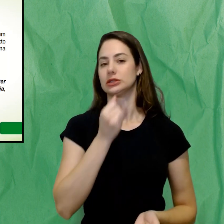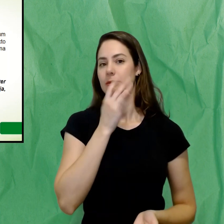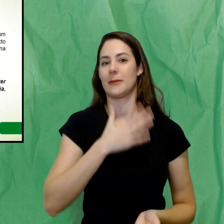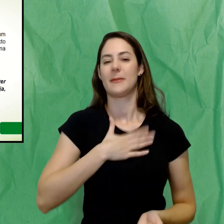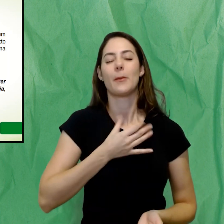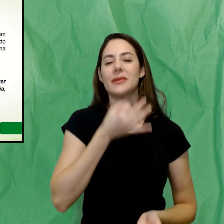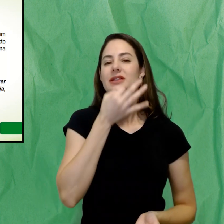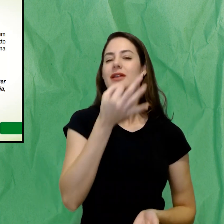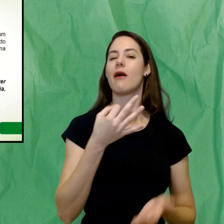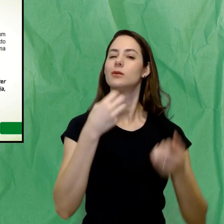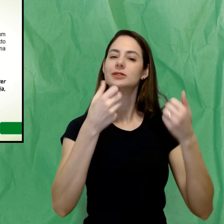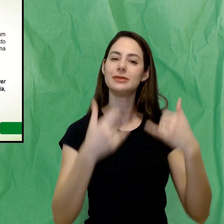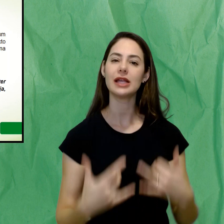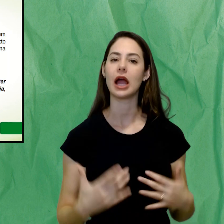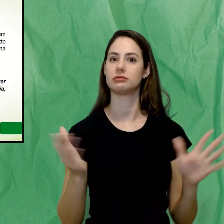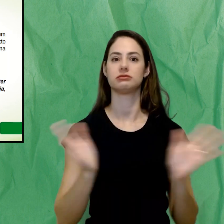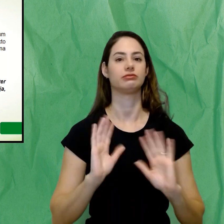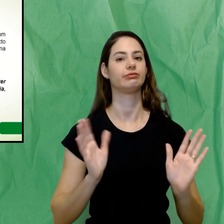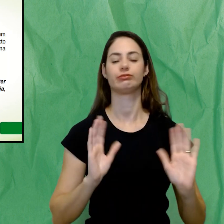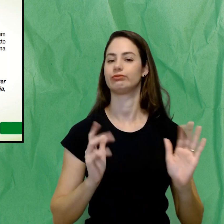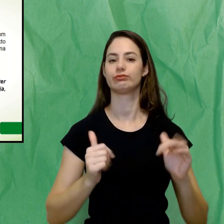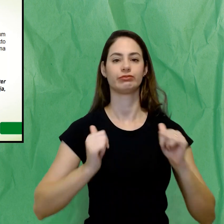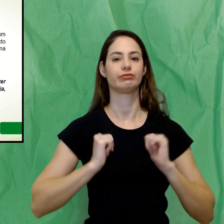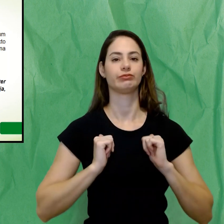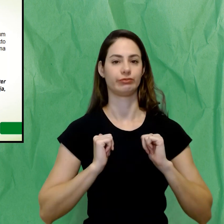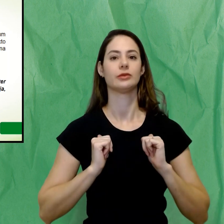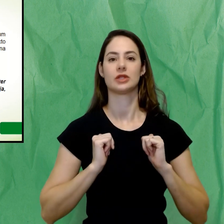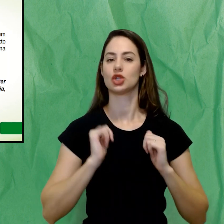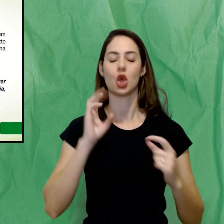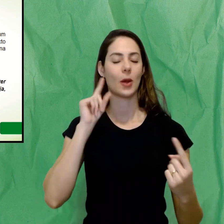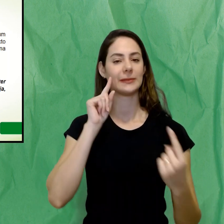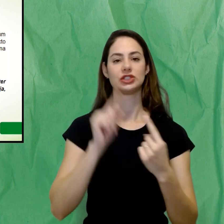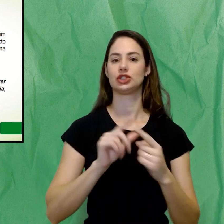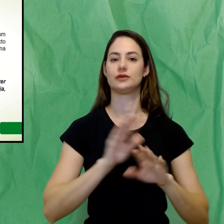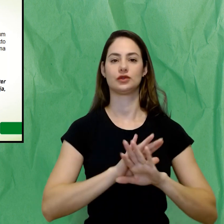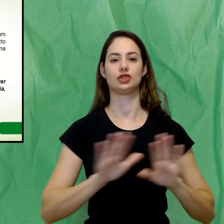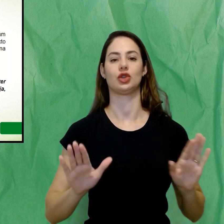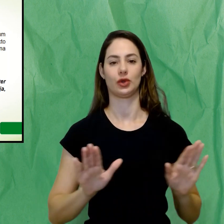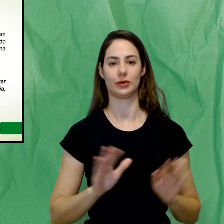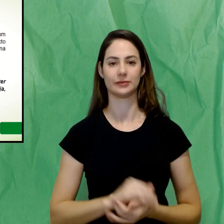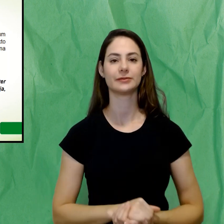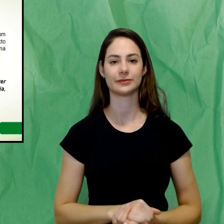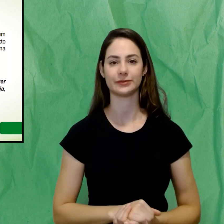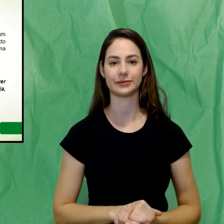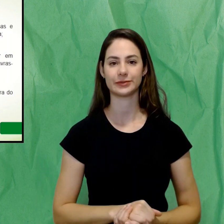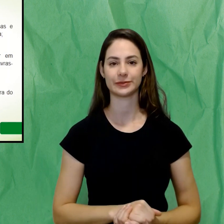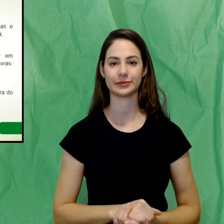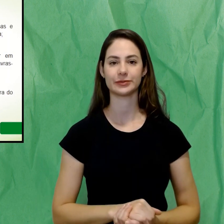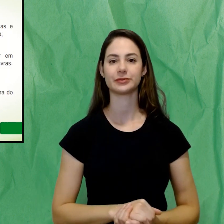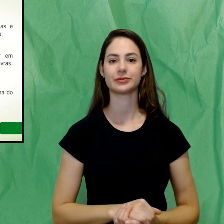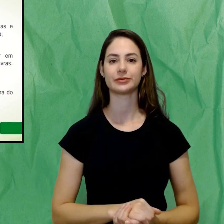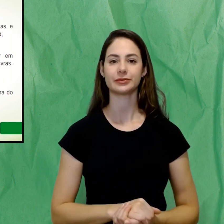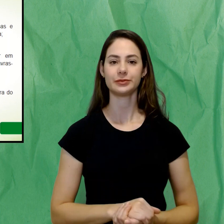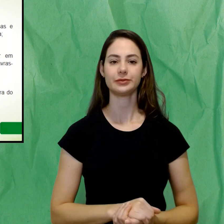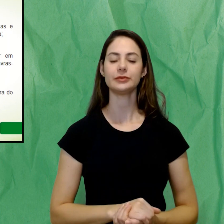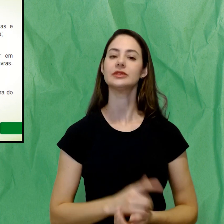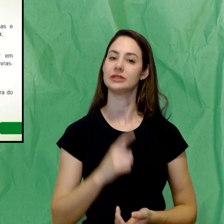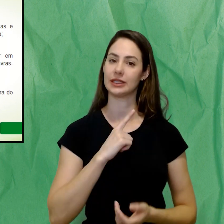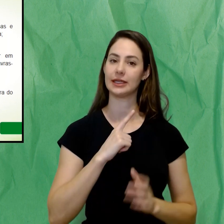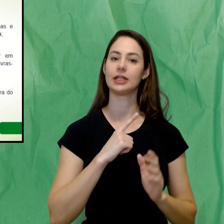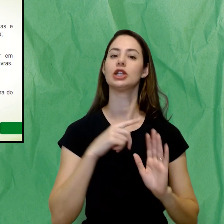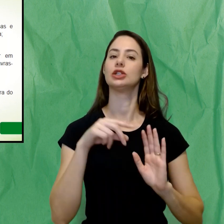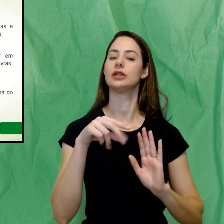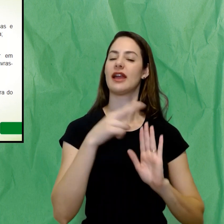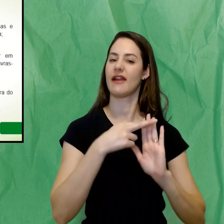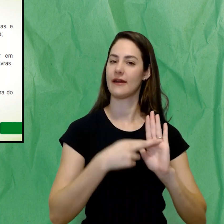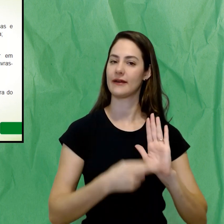ou seja, nenhuma explicação de nada, tem que ser objetivo e totalmente direto. Segundo a